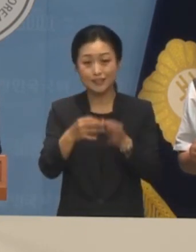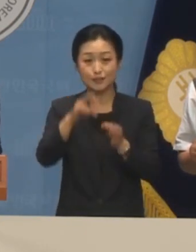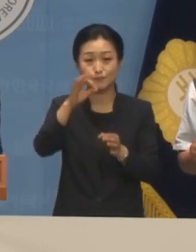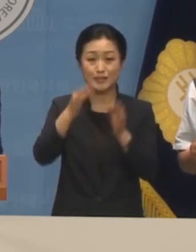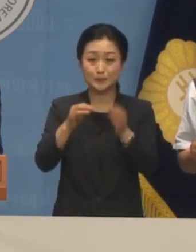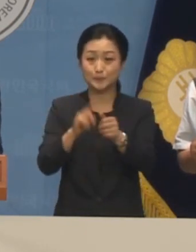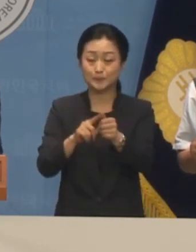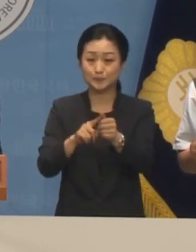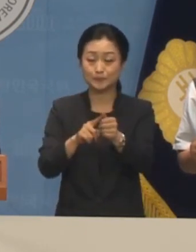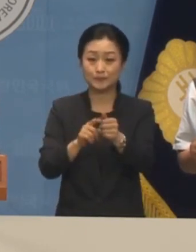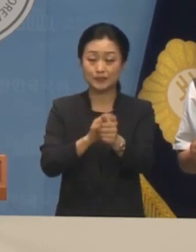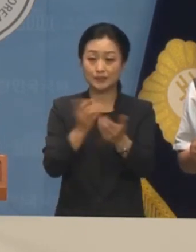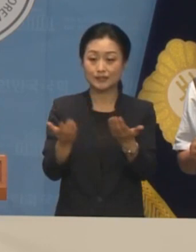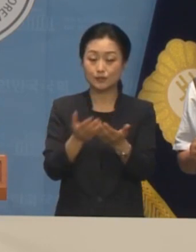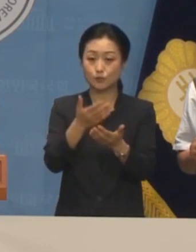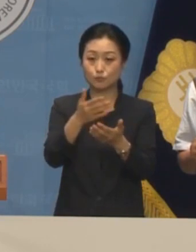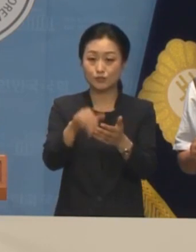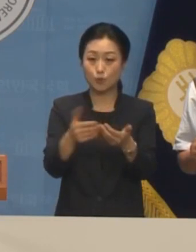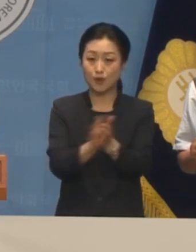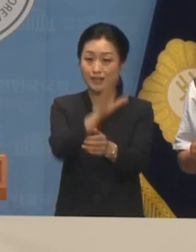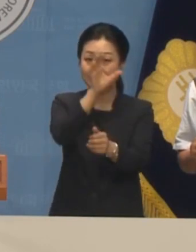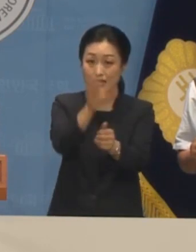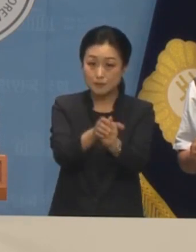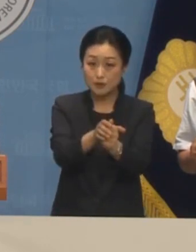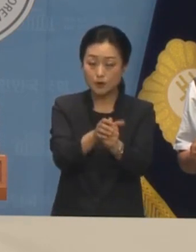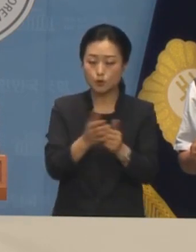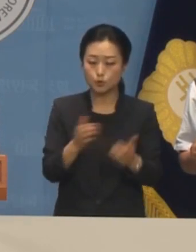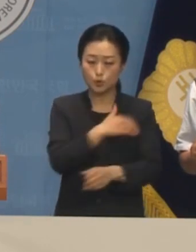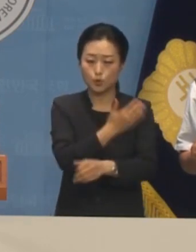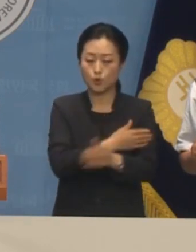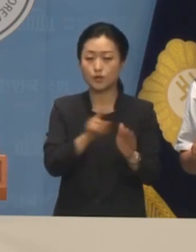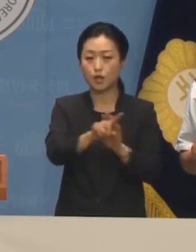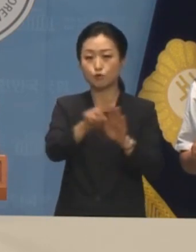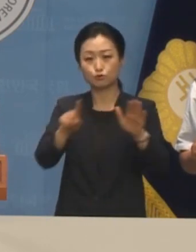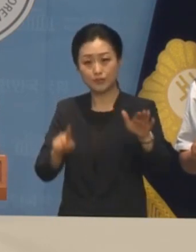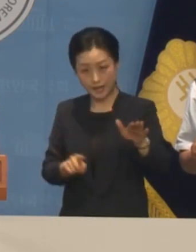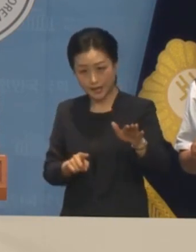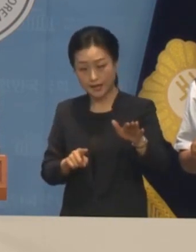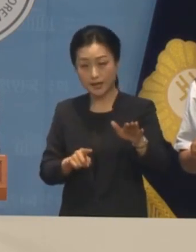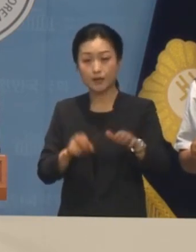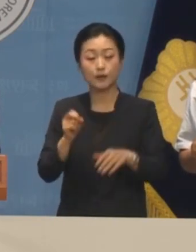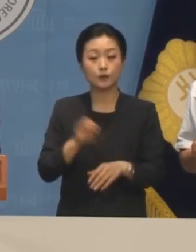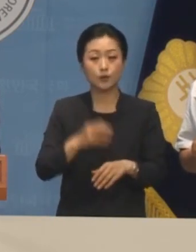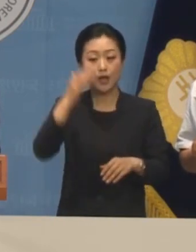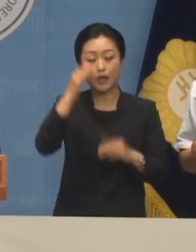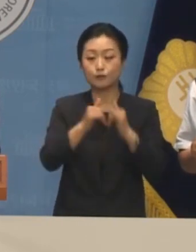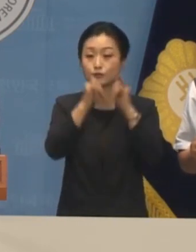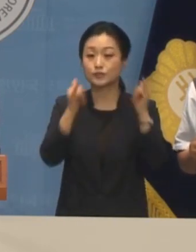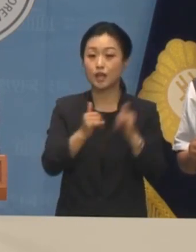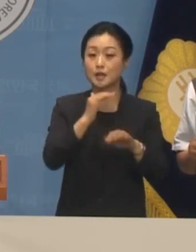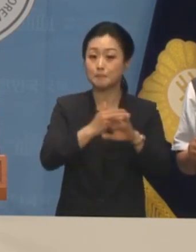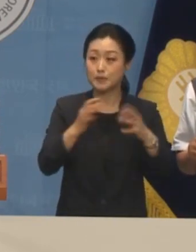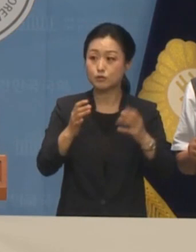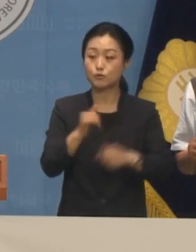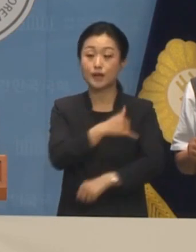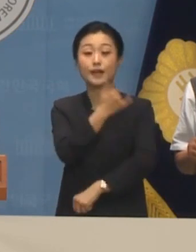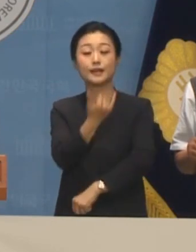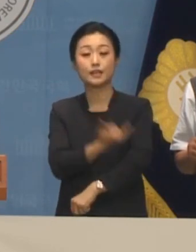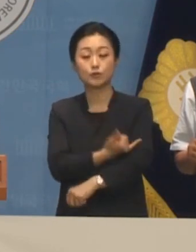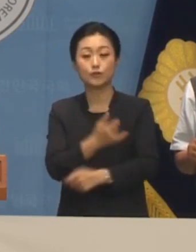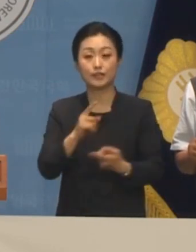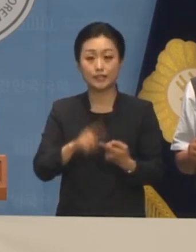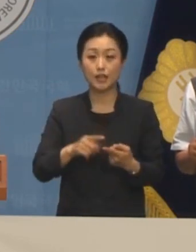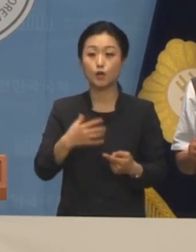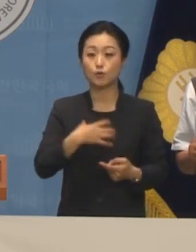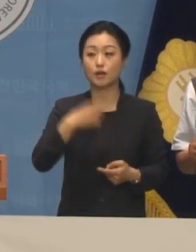후보자의 장관 임명은 노동권에 후퇴를 리할뿐만 아니라 한국 사회의 민주주의와 인권에 대한